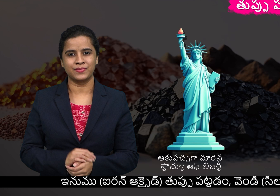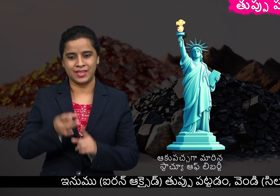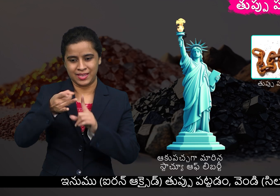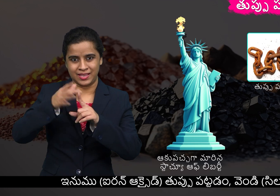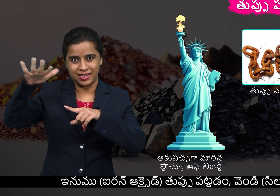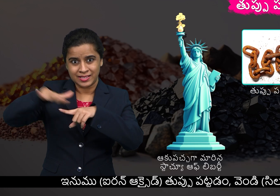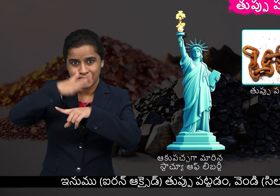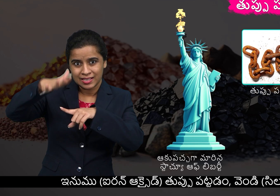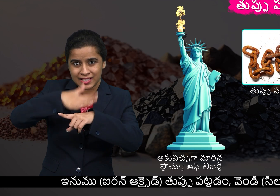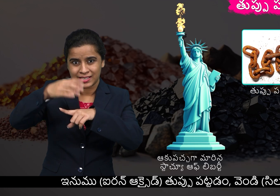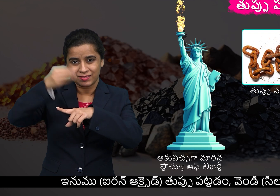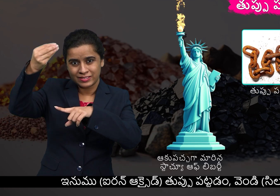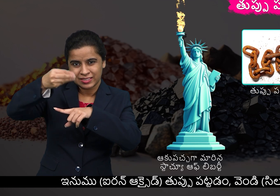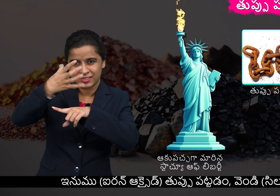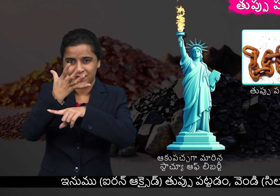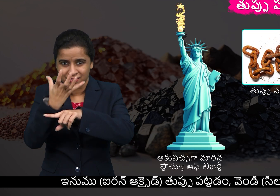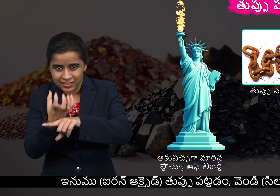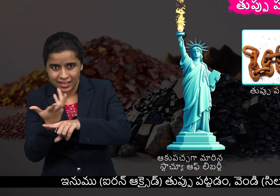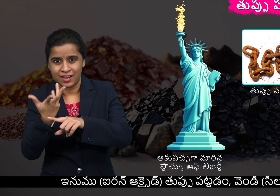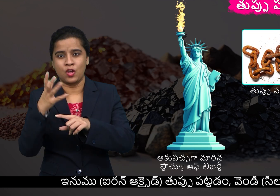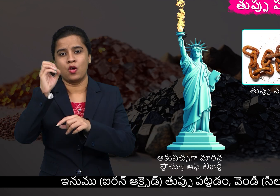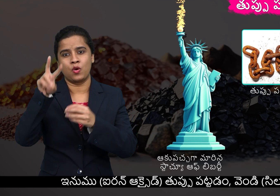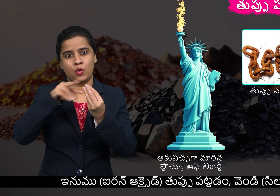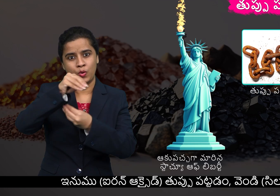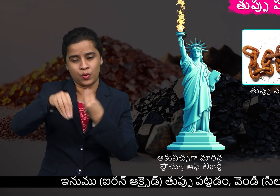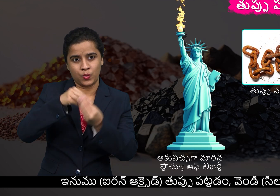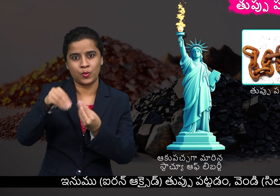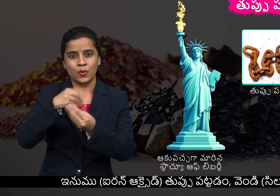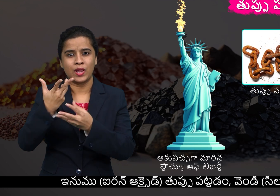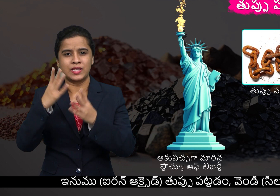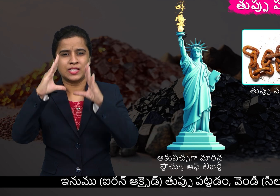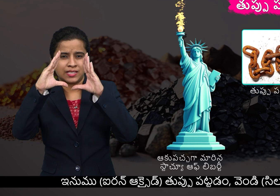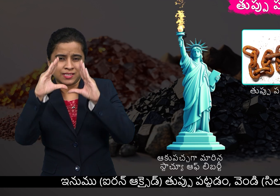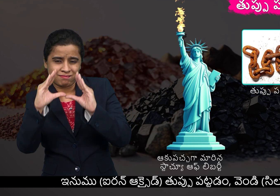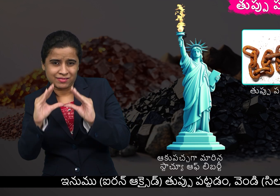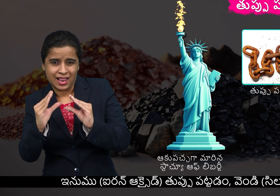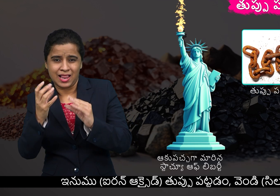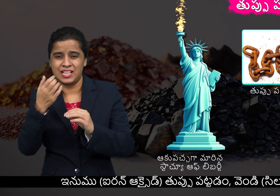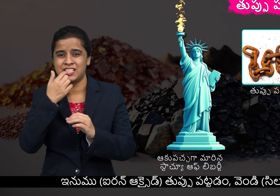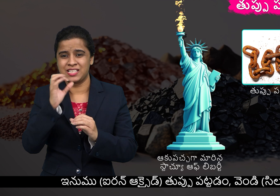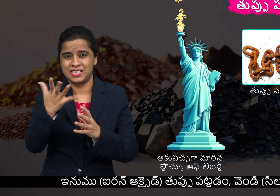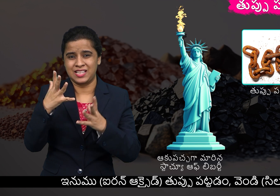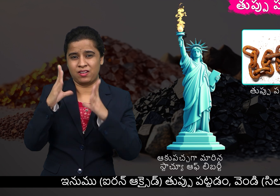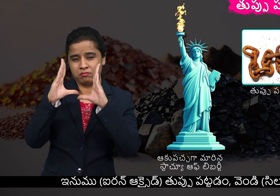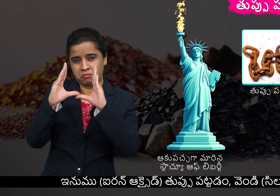ఇనుము, ఐరన్ ఆక్సైడ్, తుప్పు పట్టడం, వెండి, సిల్వర్ ఆక్సైడ్,